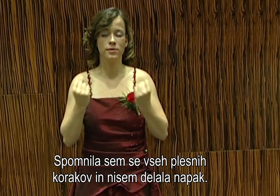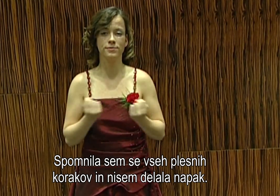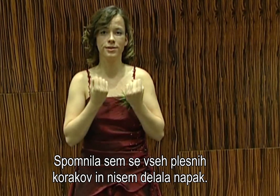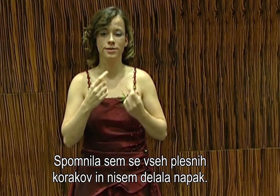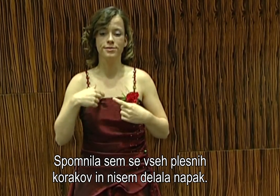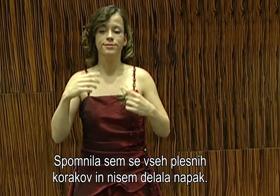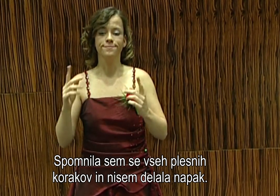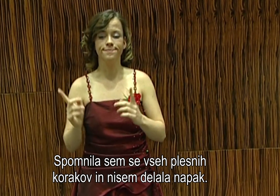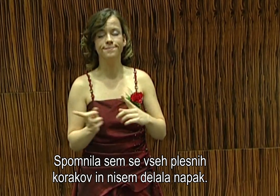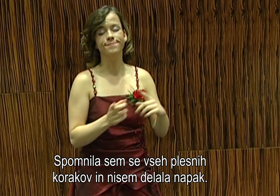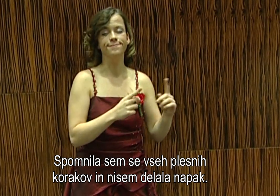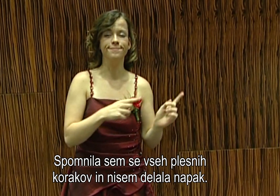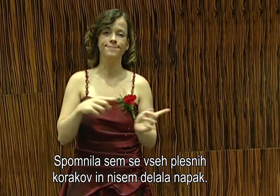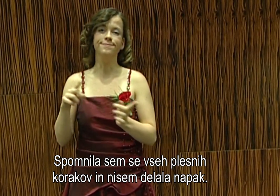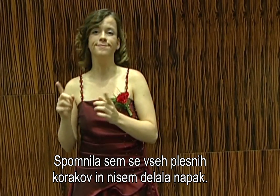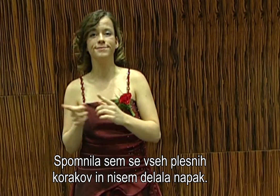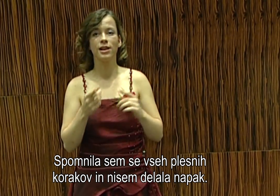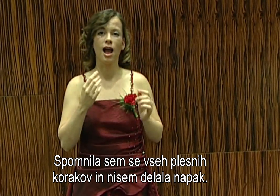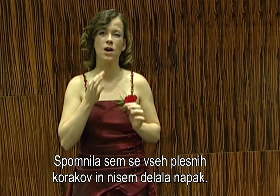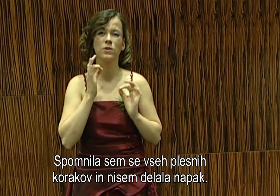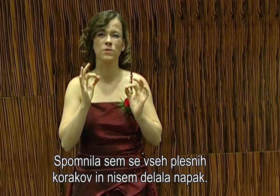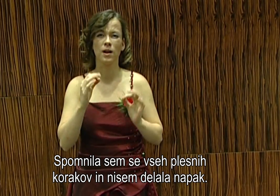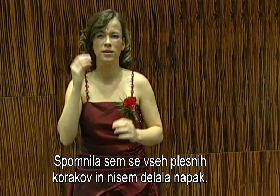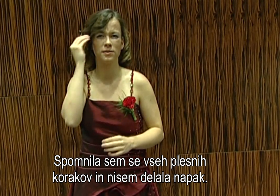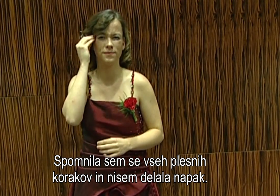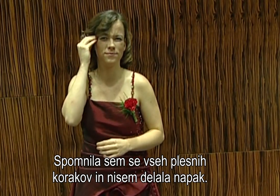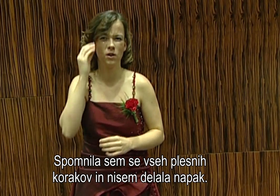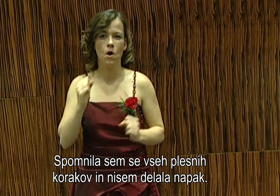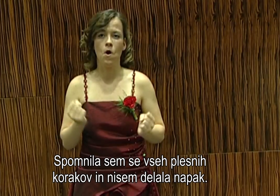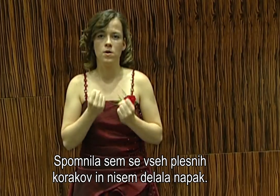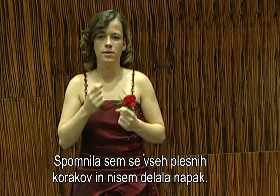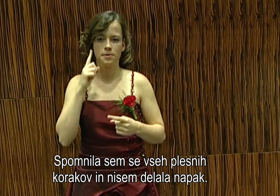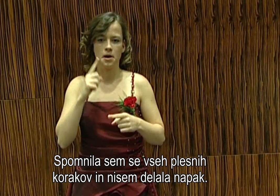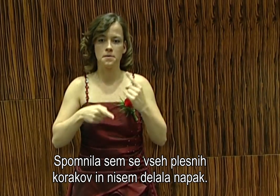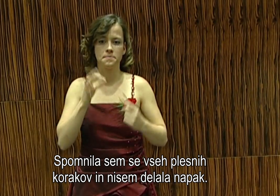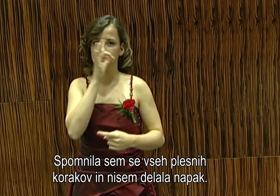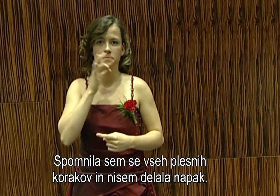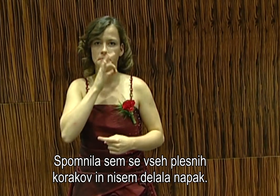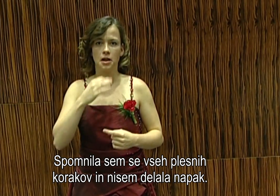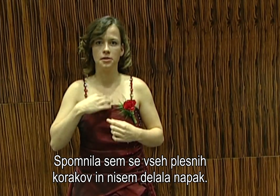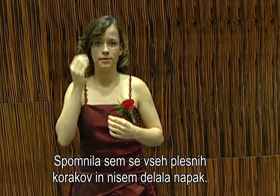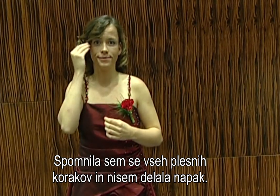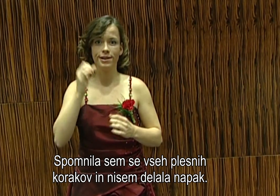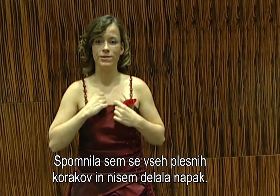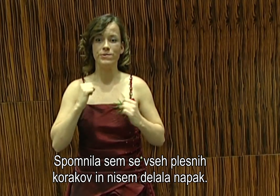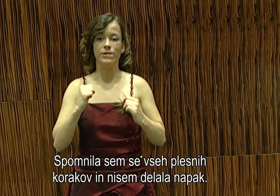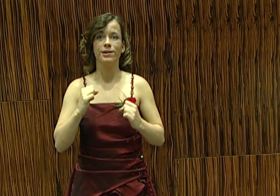tudi znate to zaplesati, tako da če koga zastavijo prej sneto dobrodošel tukaj pri nas.